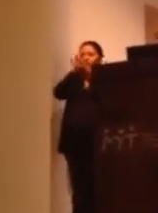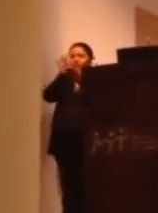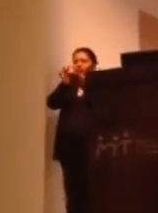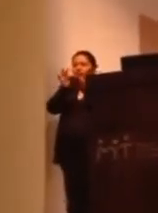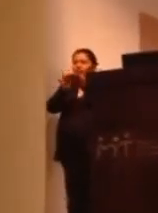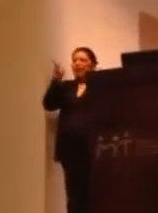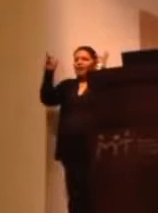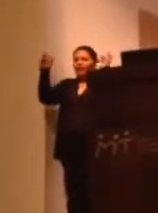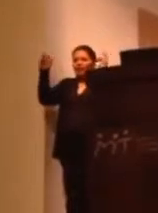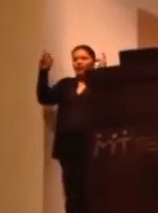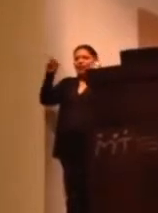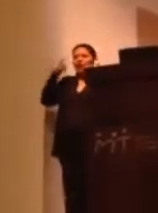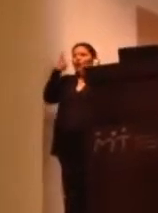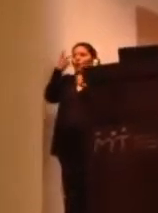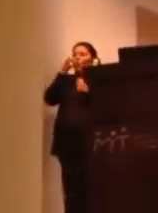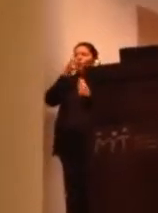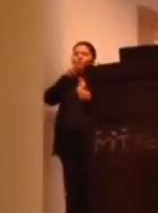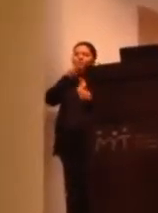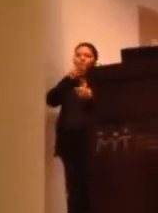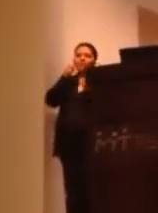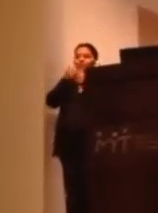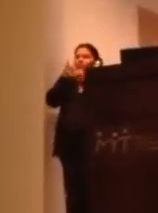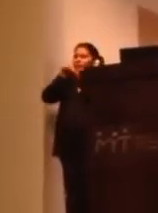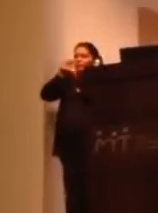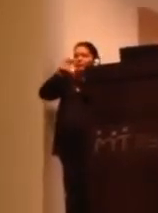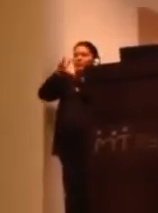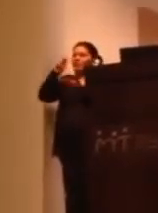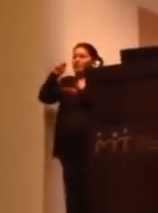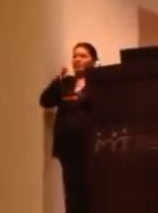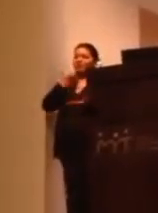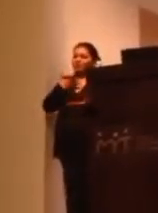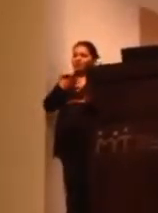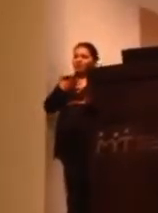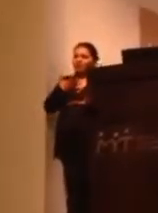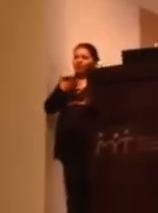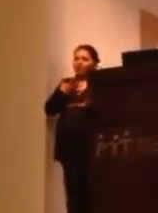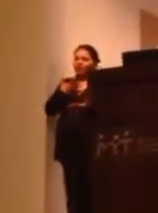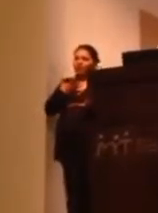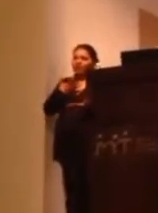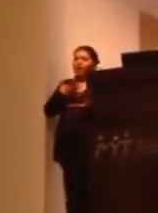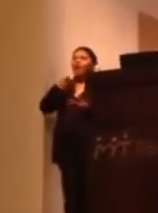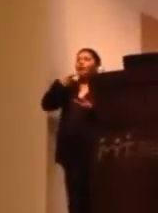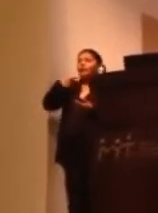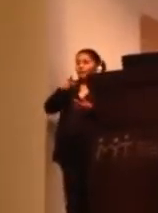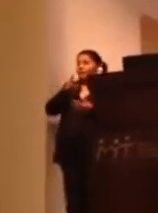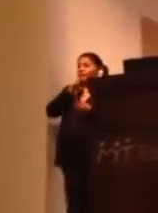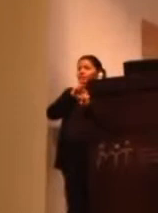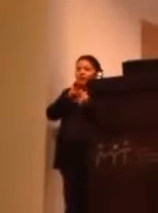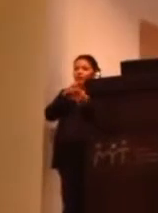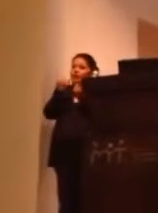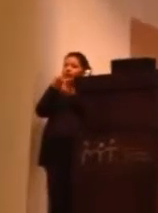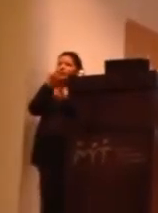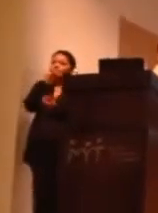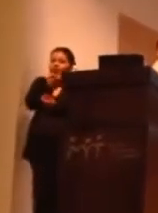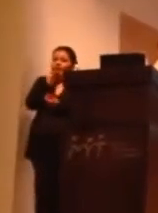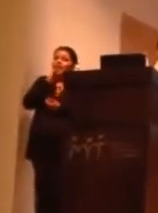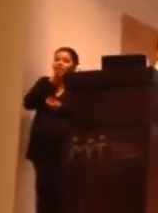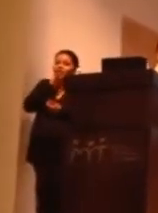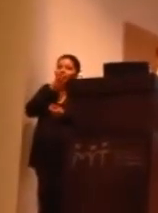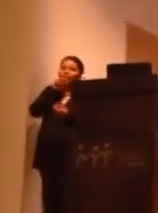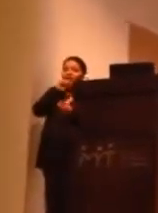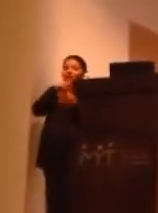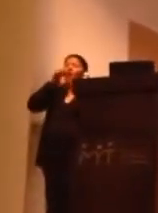circunstancias que un niño con discapacidad previamente no tiene. Pues no significa que ese niño tenga